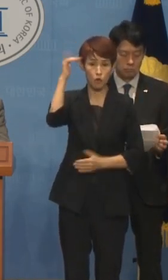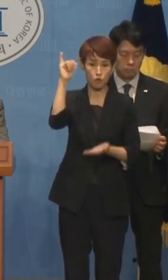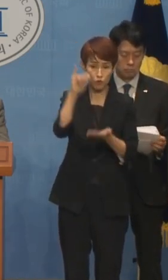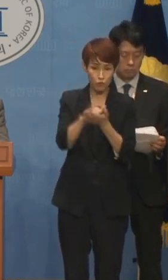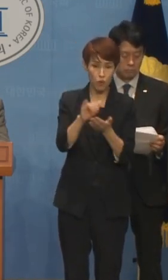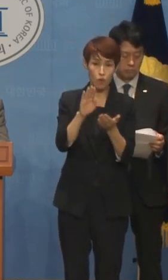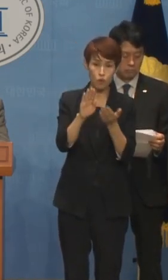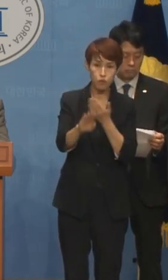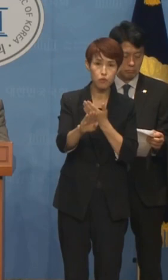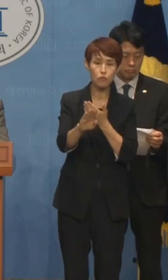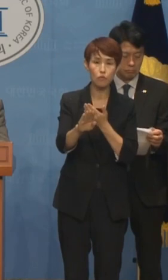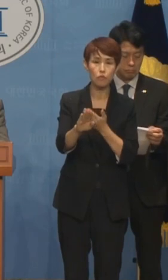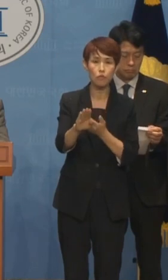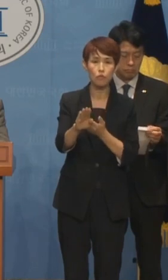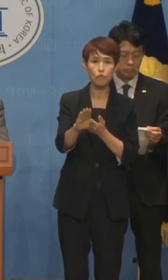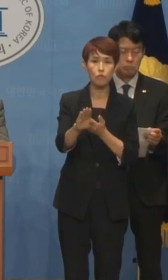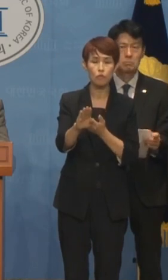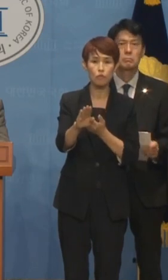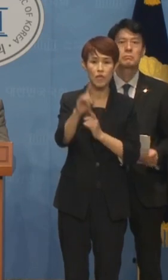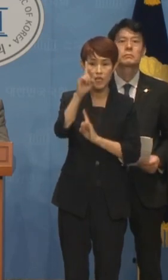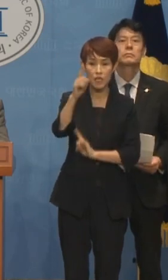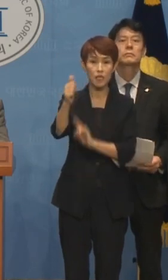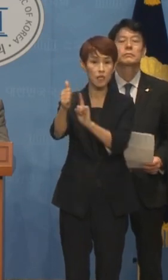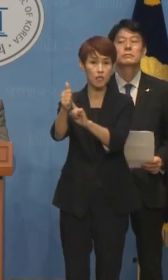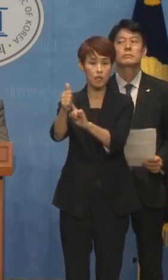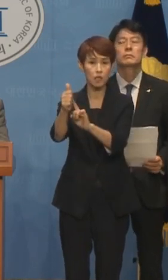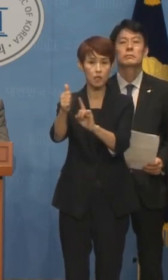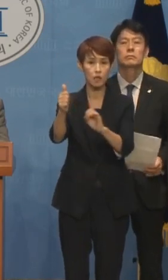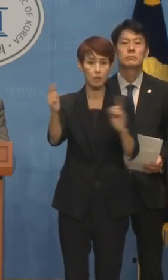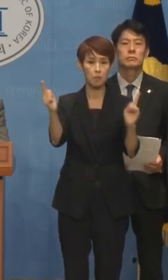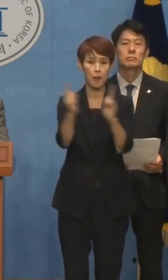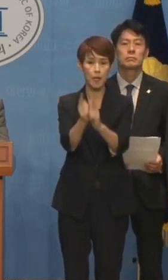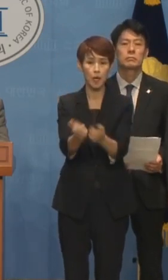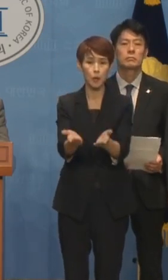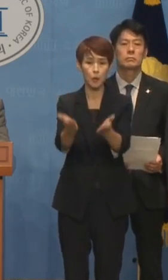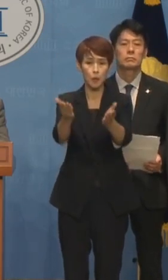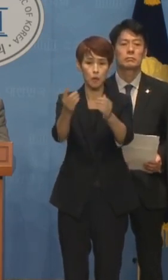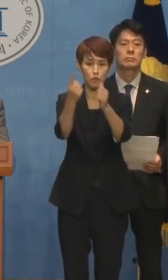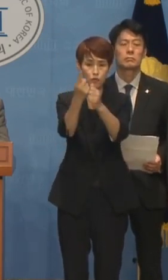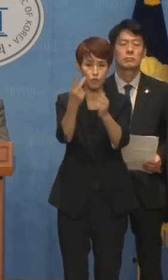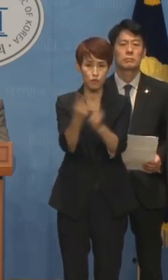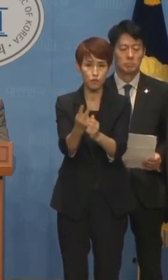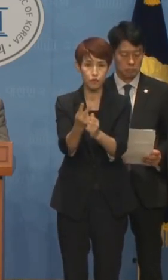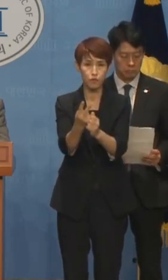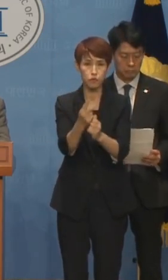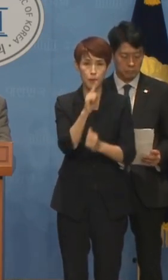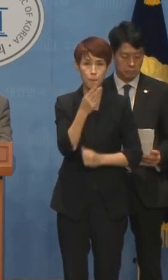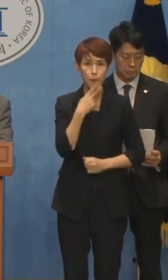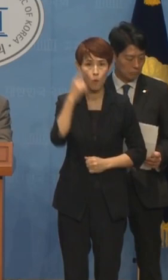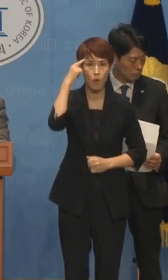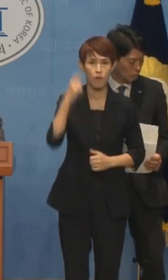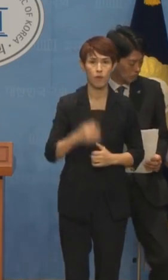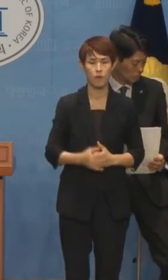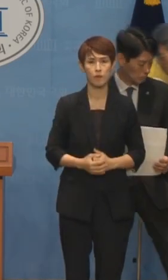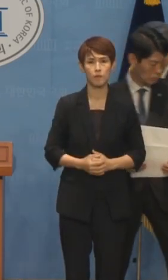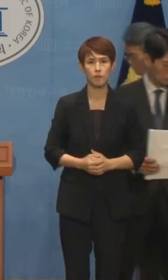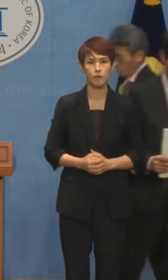이후 2차례나 더 이전 부지사와 만났다는 사실을 숨겼습니까?